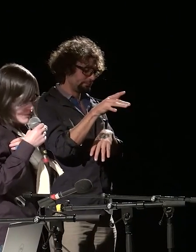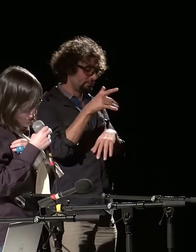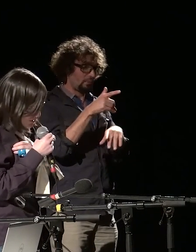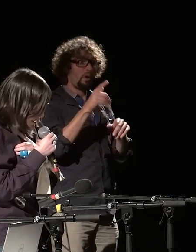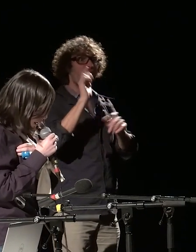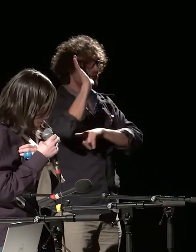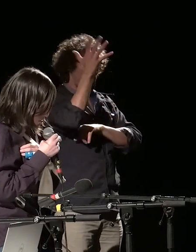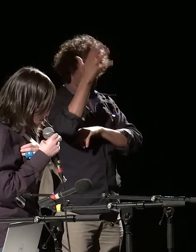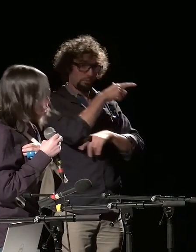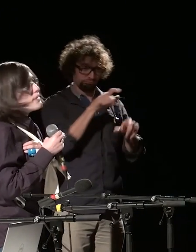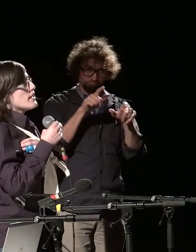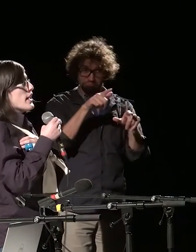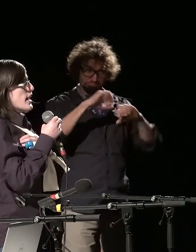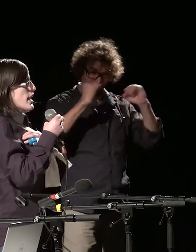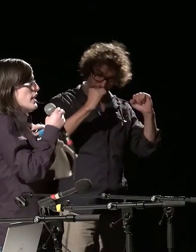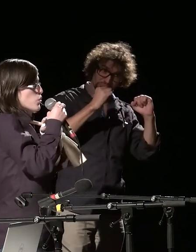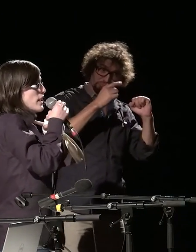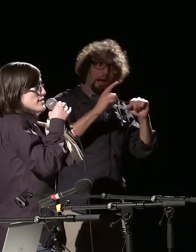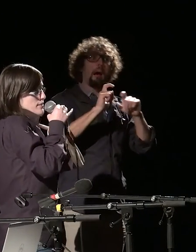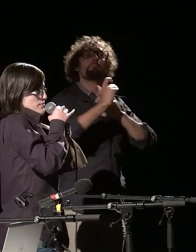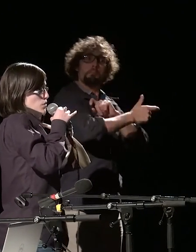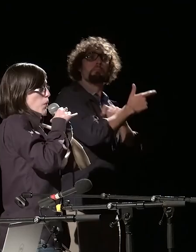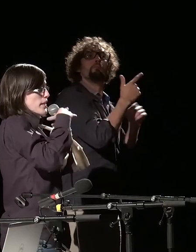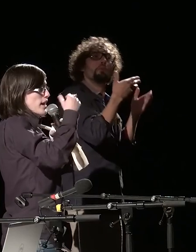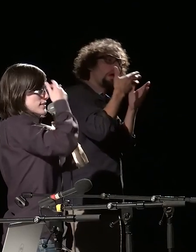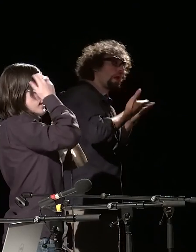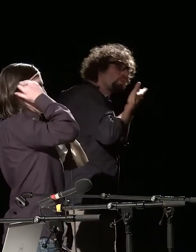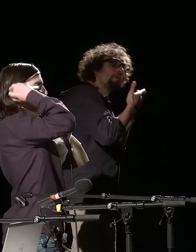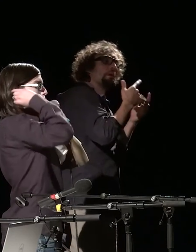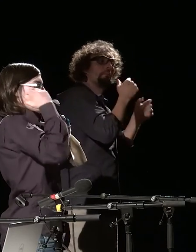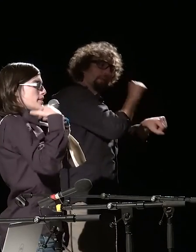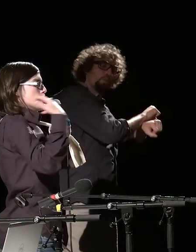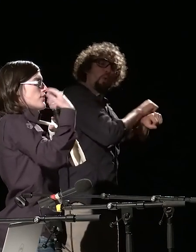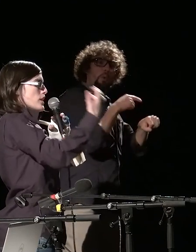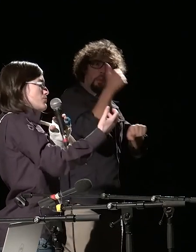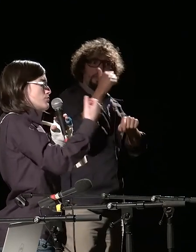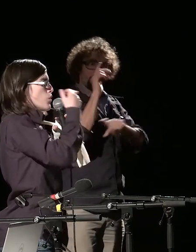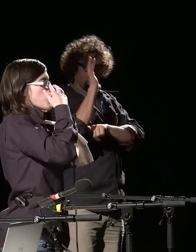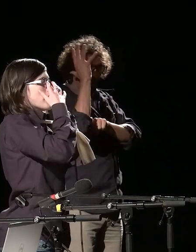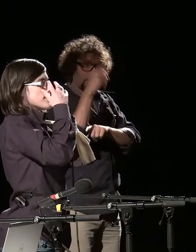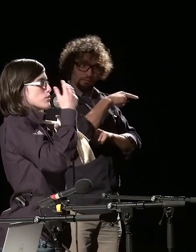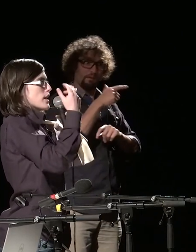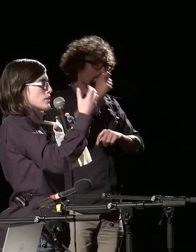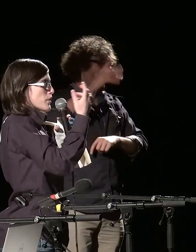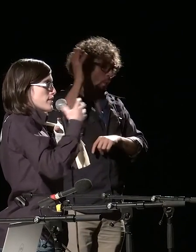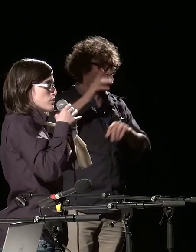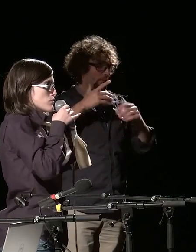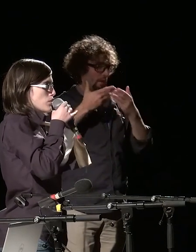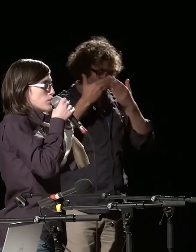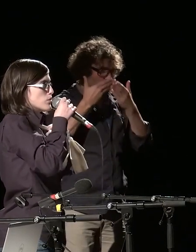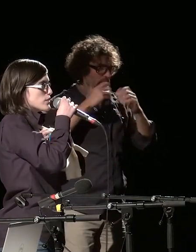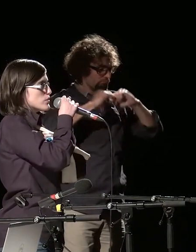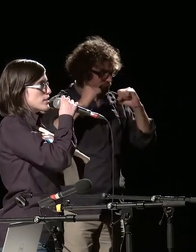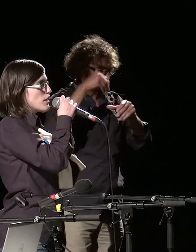les fous avant de s'attaquer à la prison. Et on a ça. On a cette, déjà avec les fous, on a cette